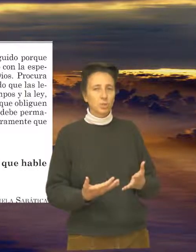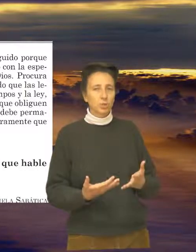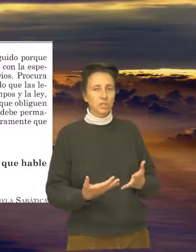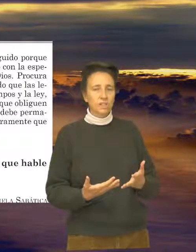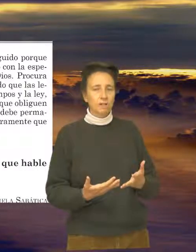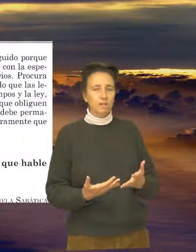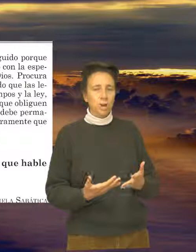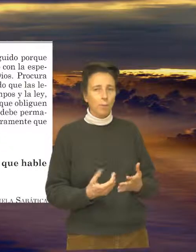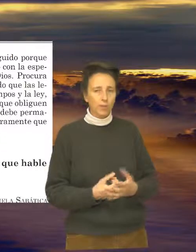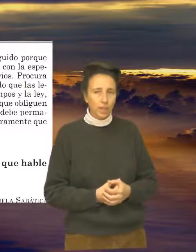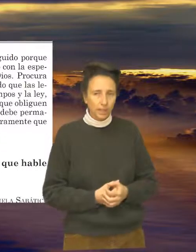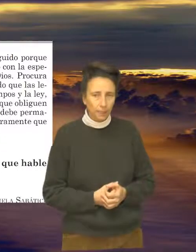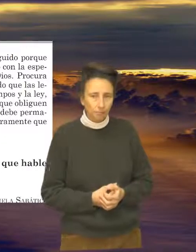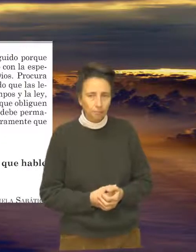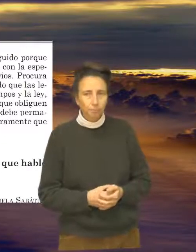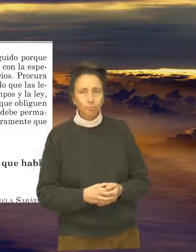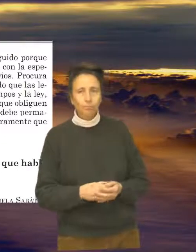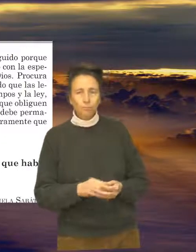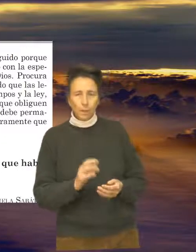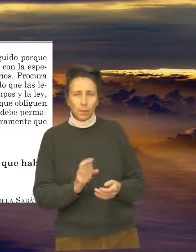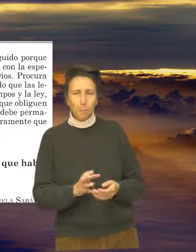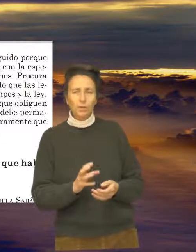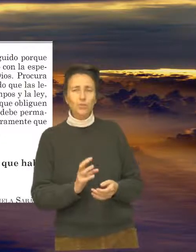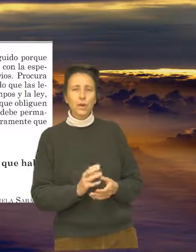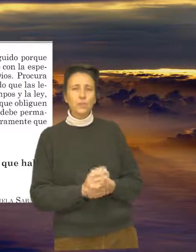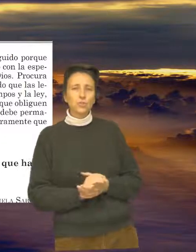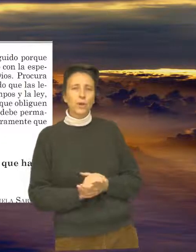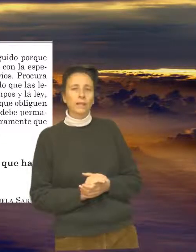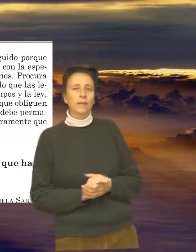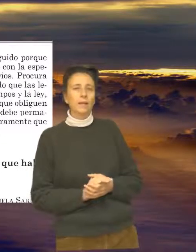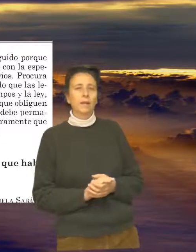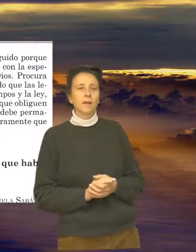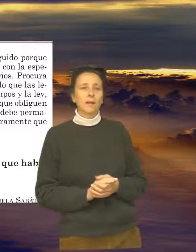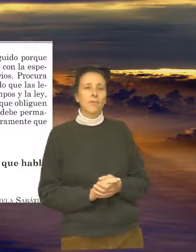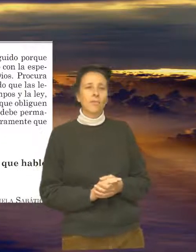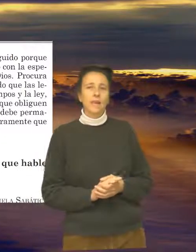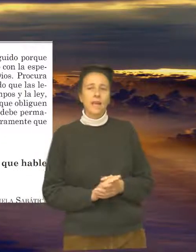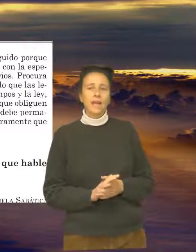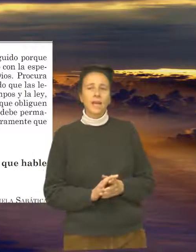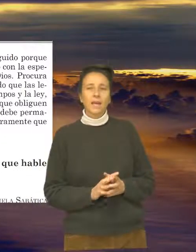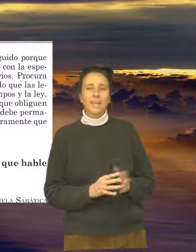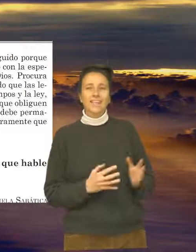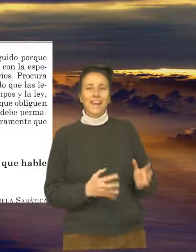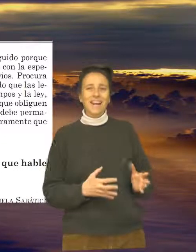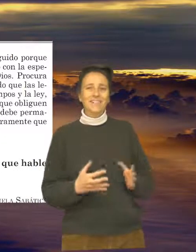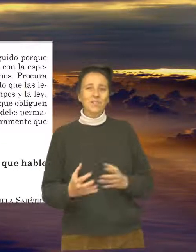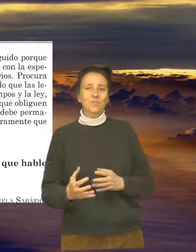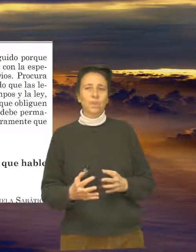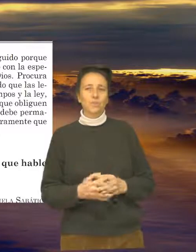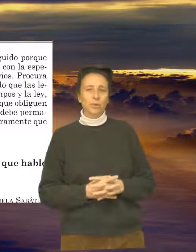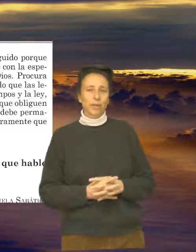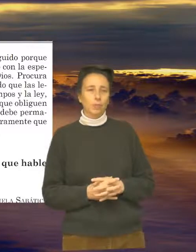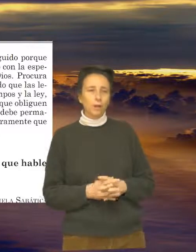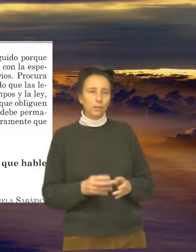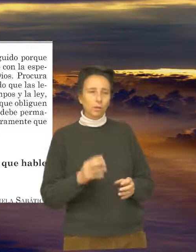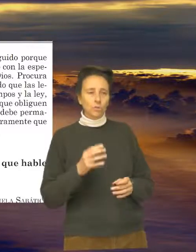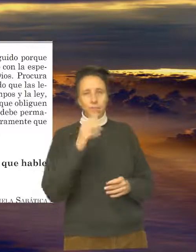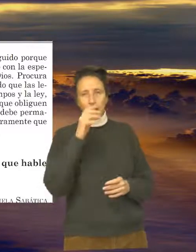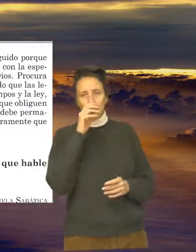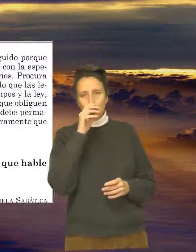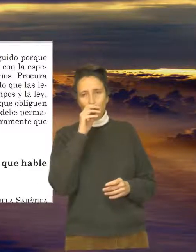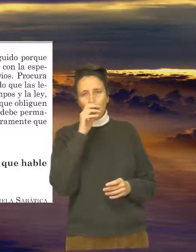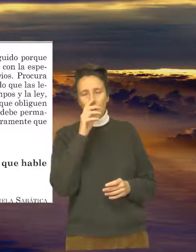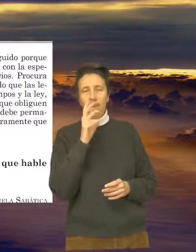estudiamos que es el protestantismo apóstata, pero nos damos cuenta de quién le transfiere poder.